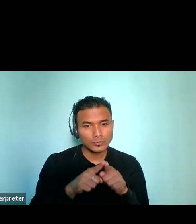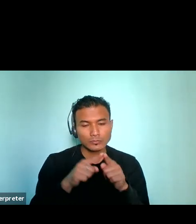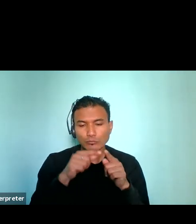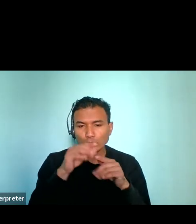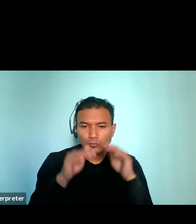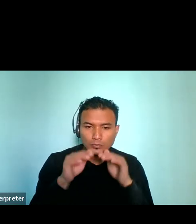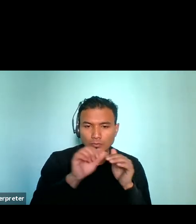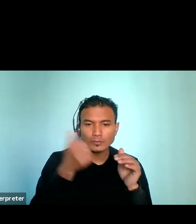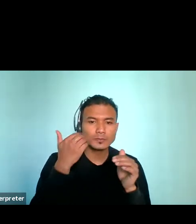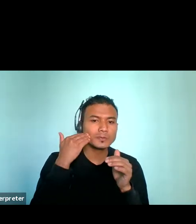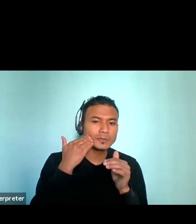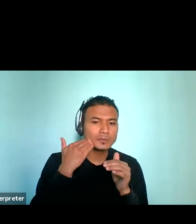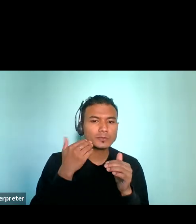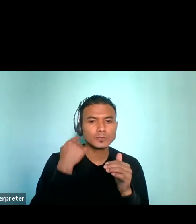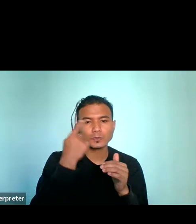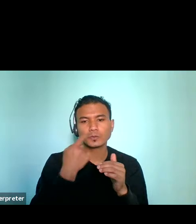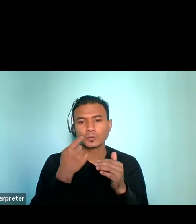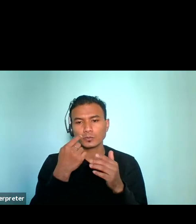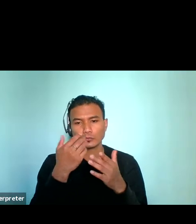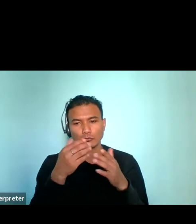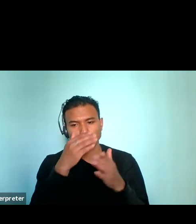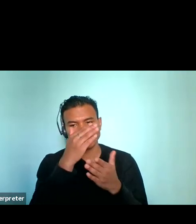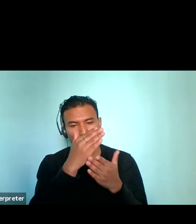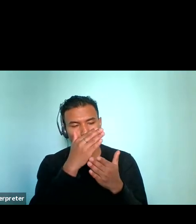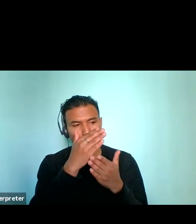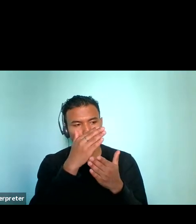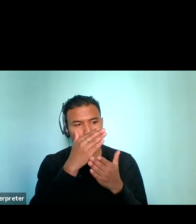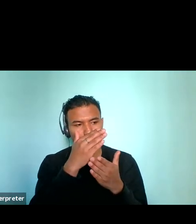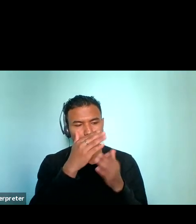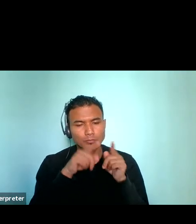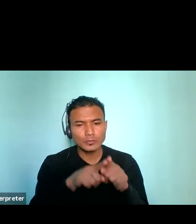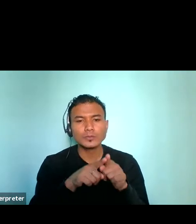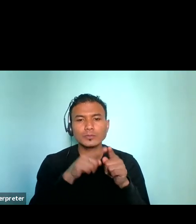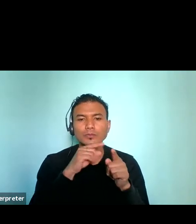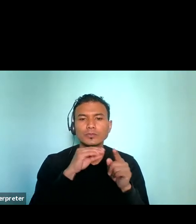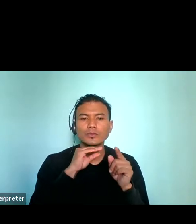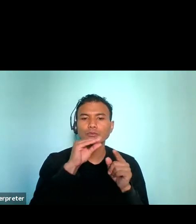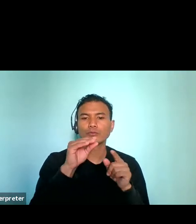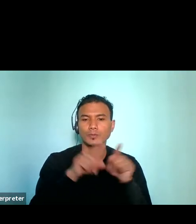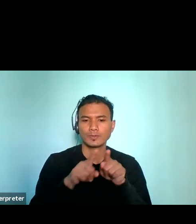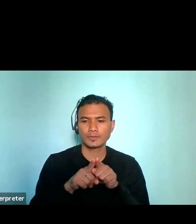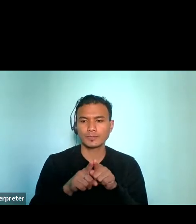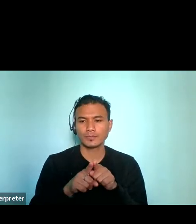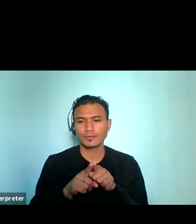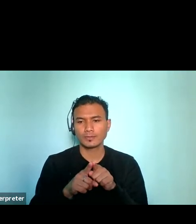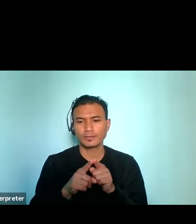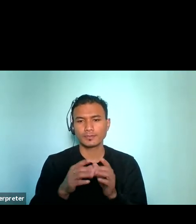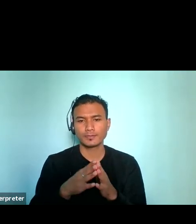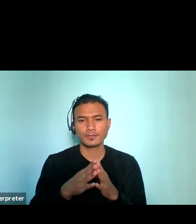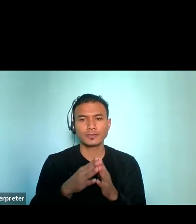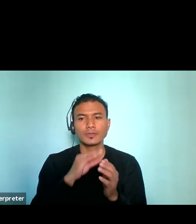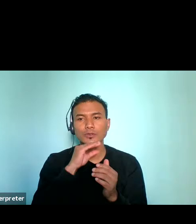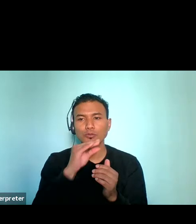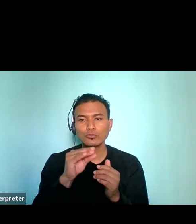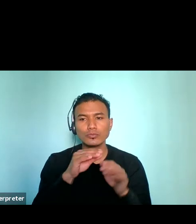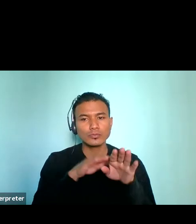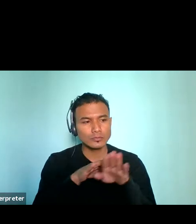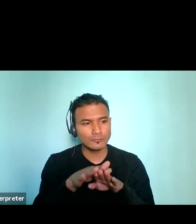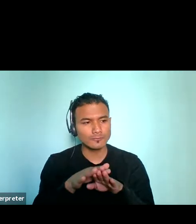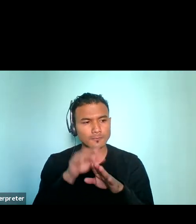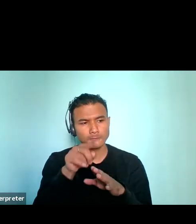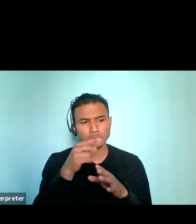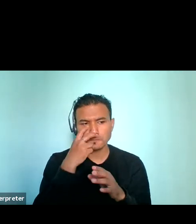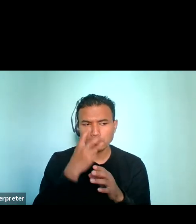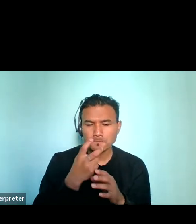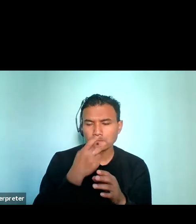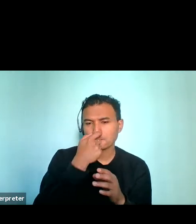juga, para pemuda desa itu menjadi tokoh muda di desa yang dihitung dan didengar pendapatnya di pemerintahan